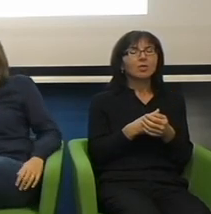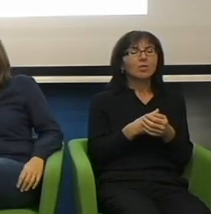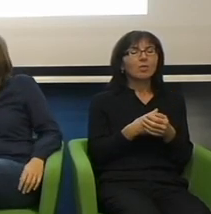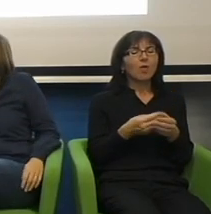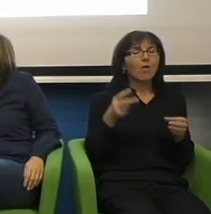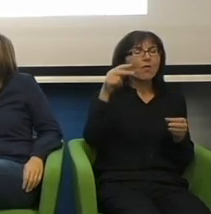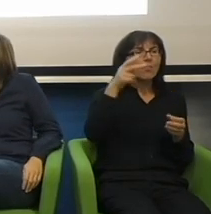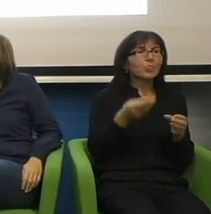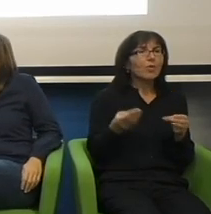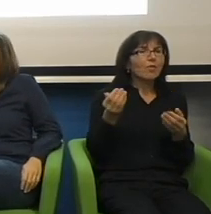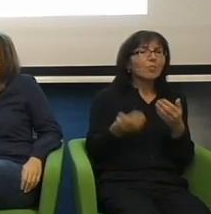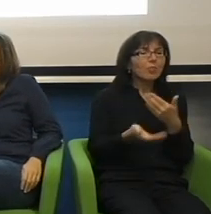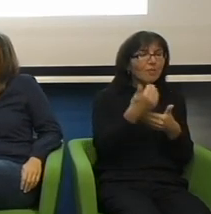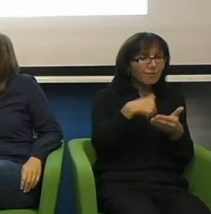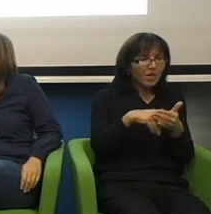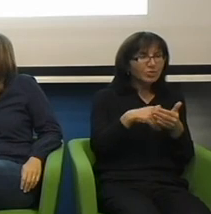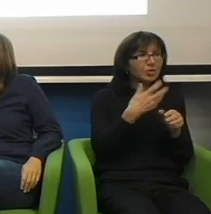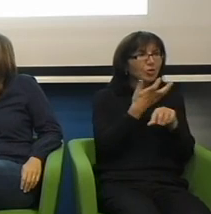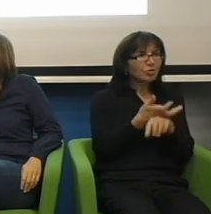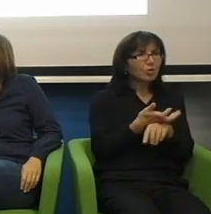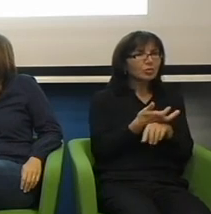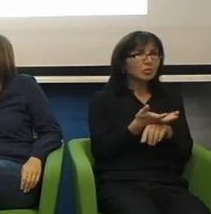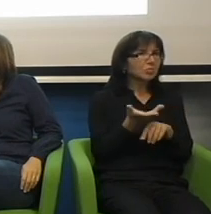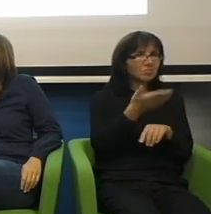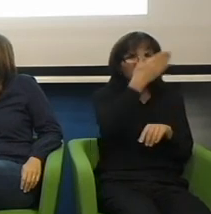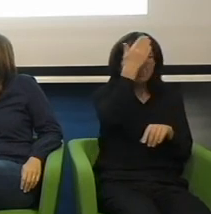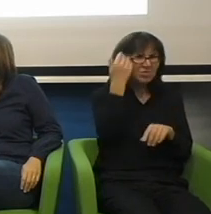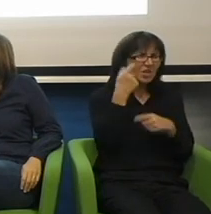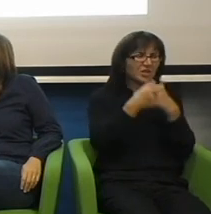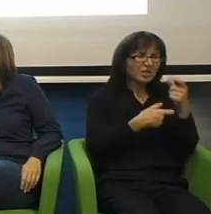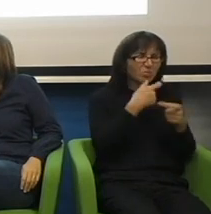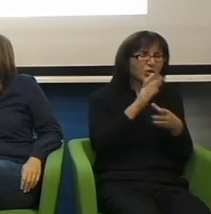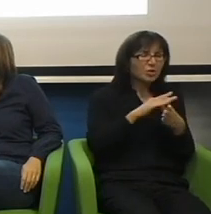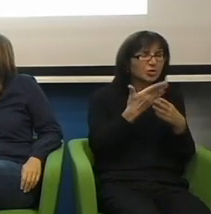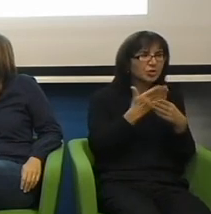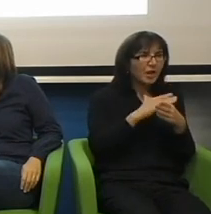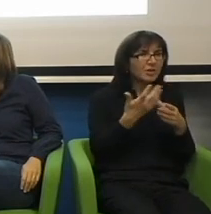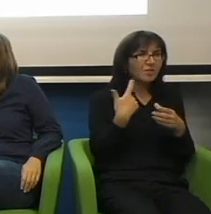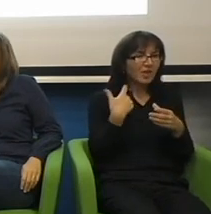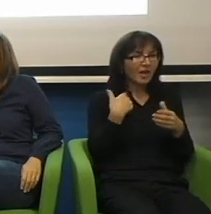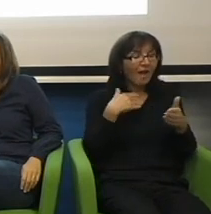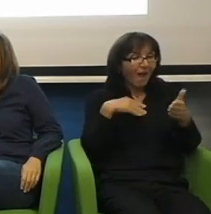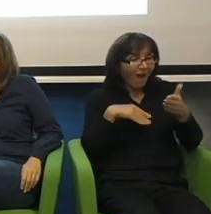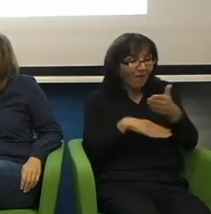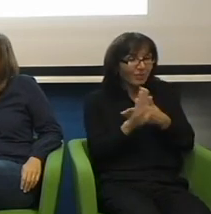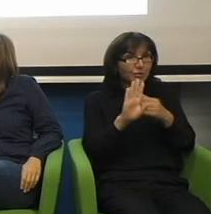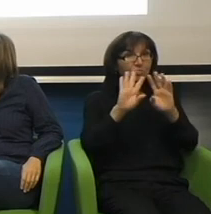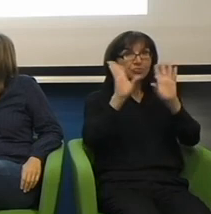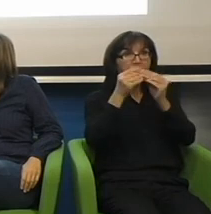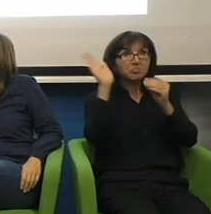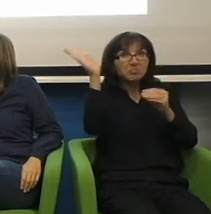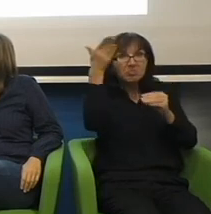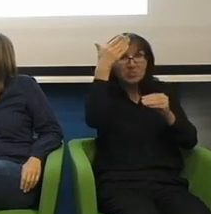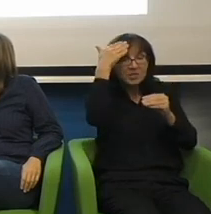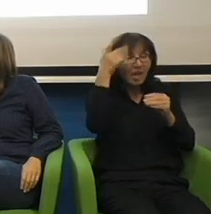do stoczni jako anonimowi robotnicy w średnim wieku, a wyszli jako celebryci. Najbardziej rozpoznawalni ludzie w